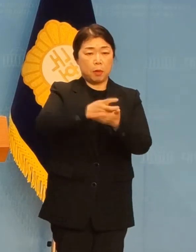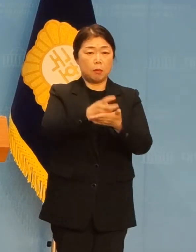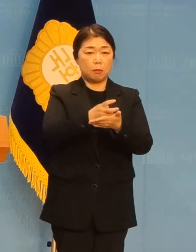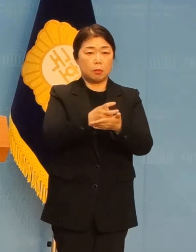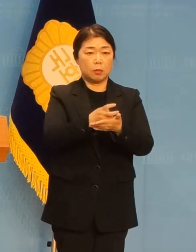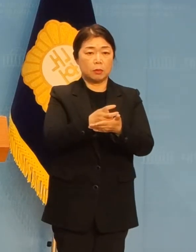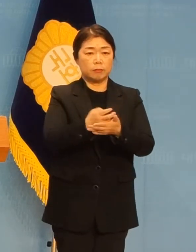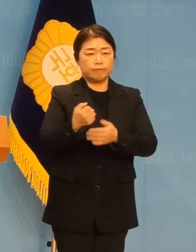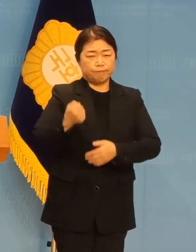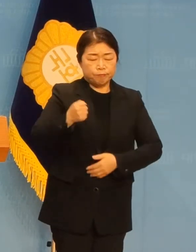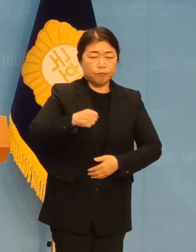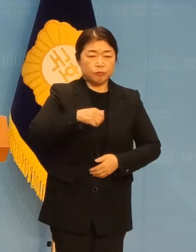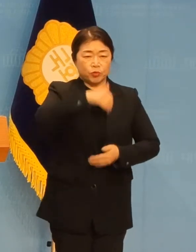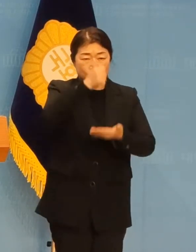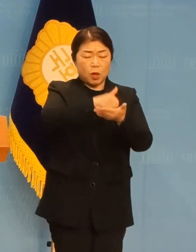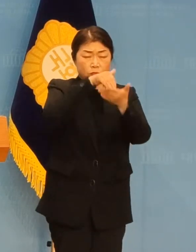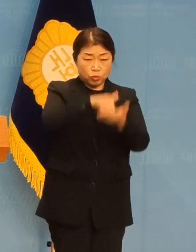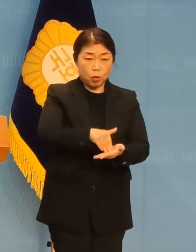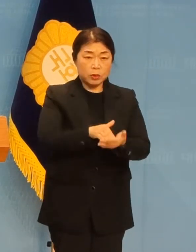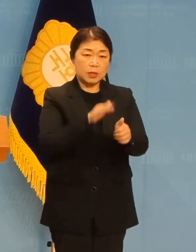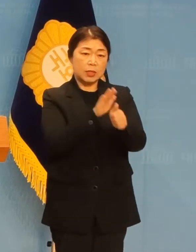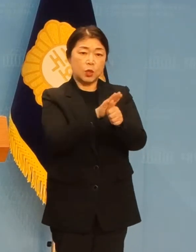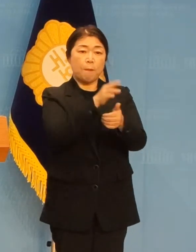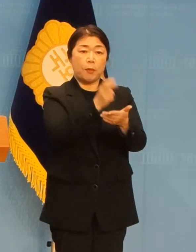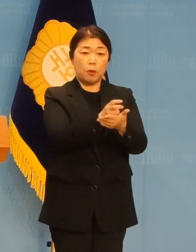강력범죄 국선변호인 지원법,